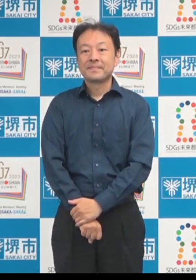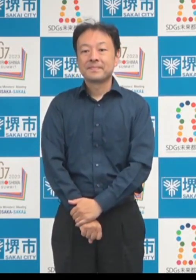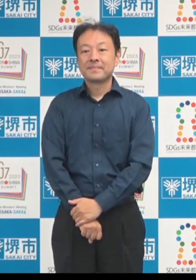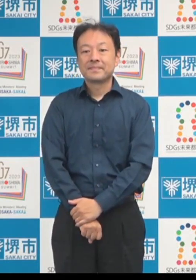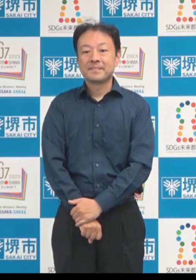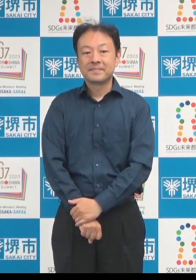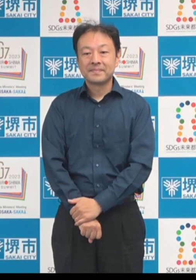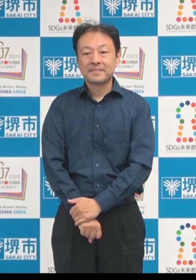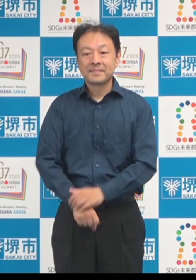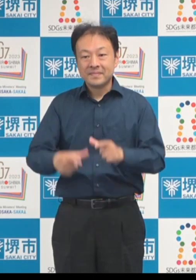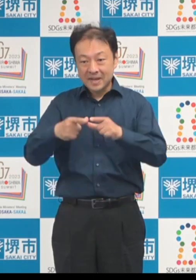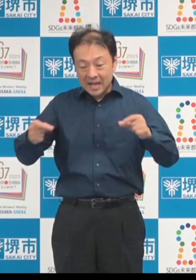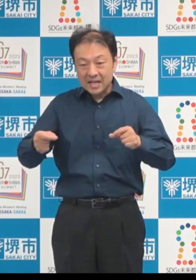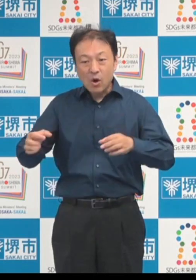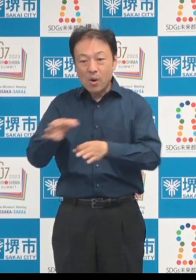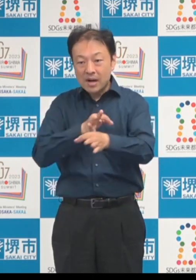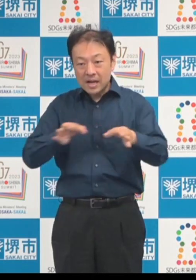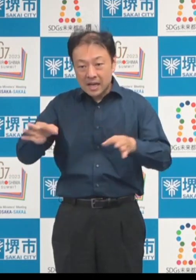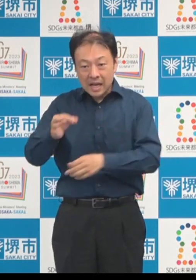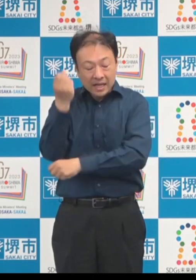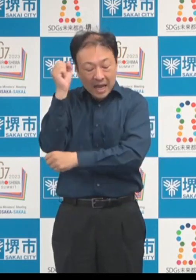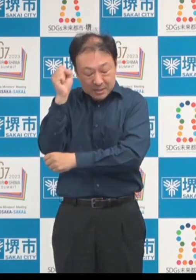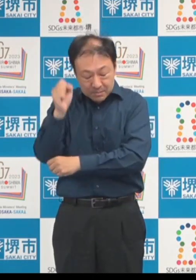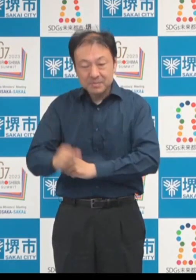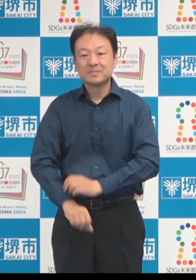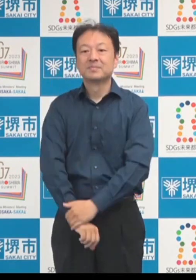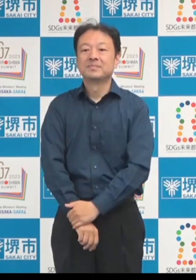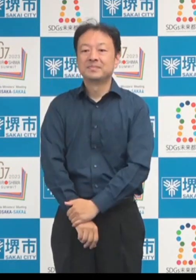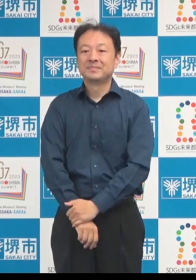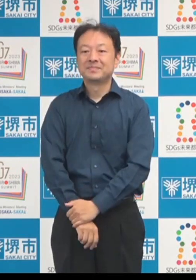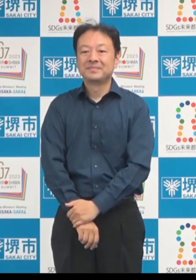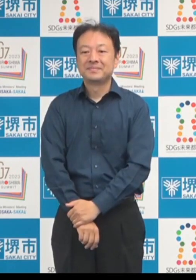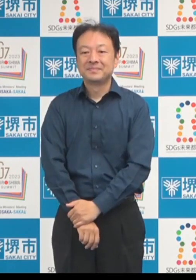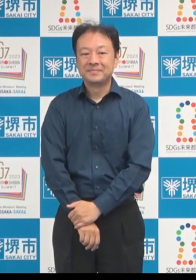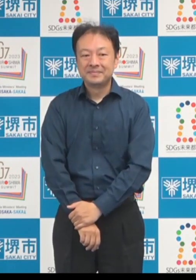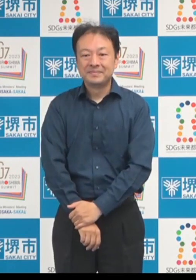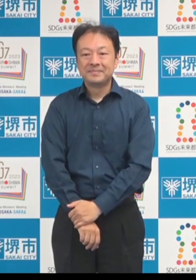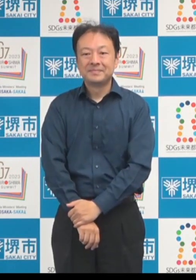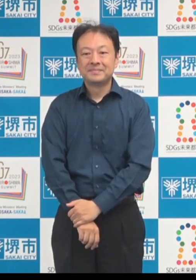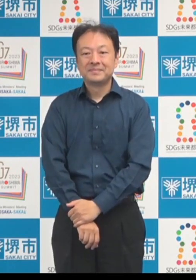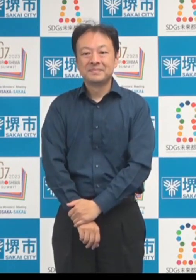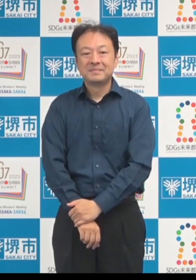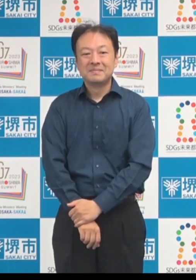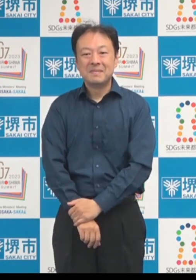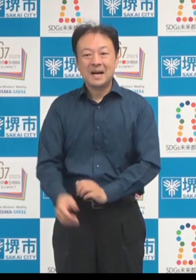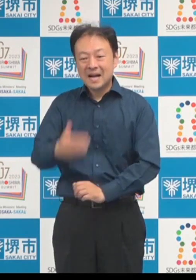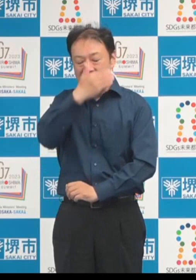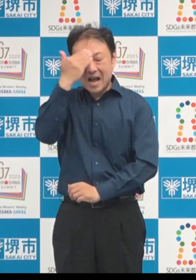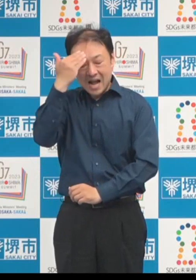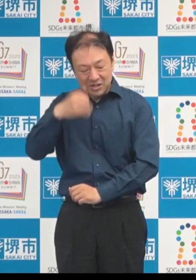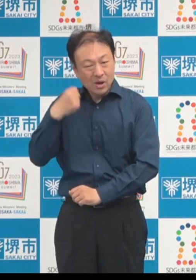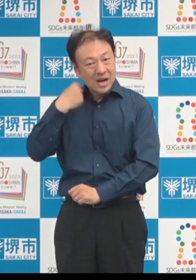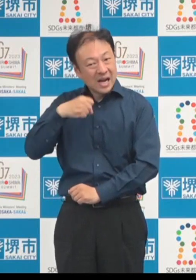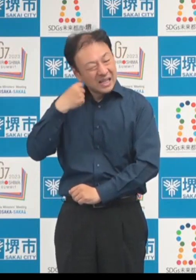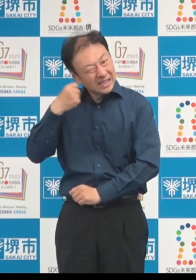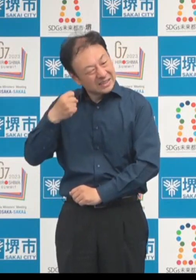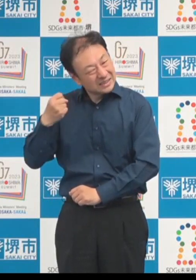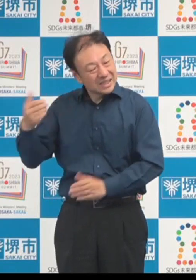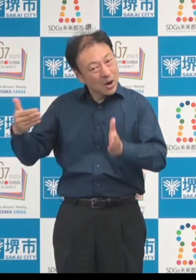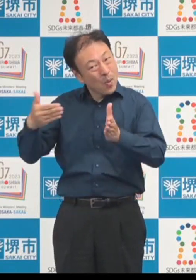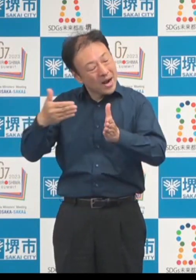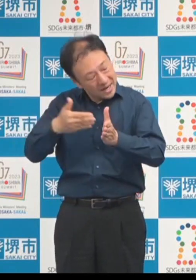日本経済新聞社さん、どうぞ。 日経の高瀬でございます。夏がようやく終わりにかけて戻ってきましたね。